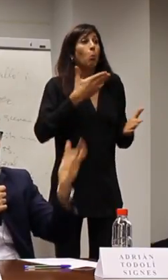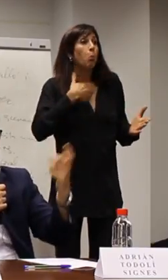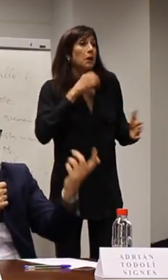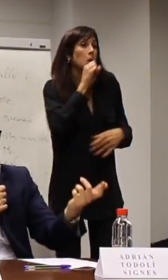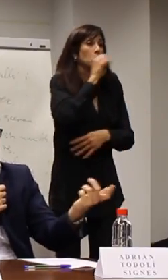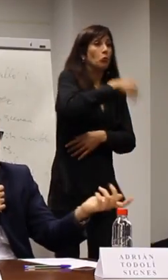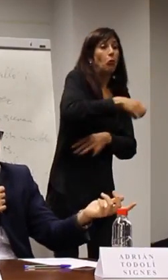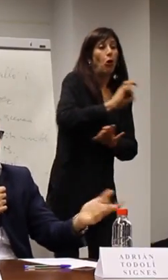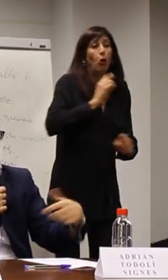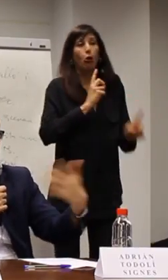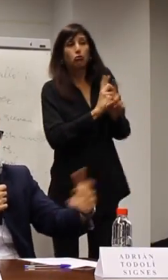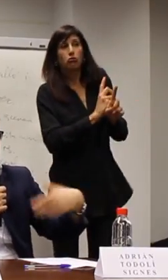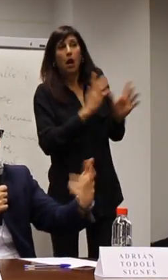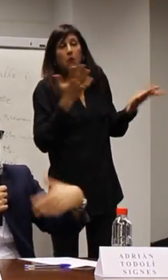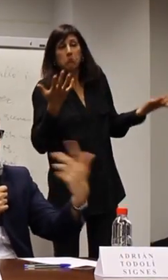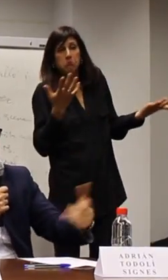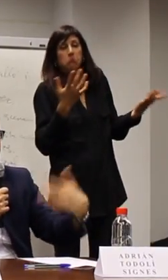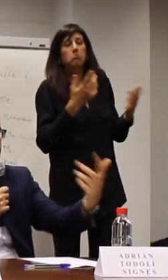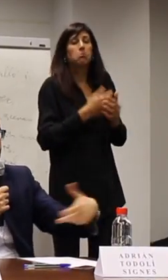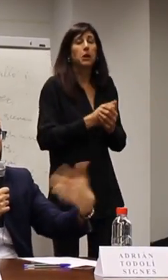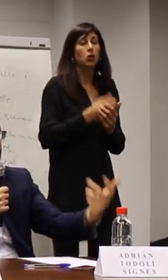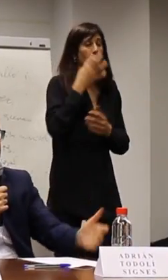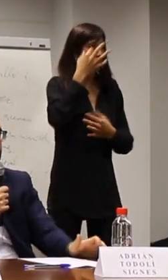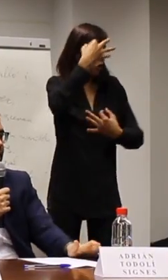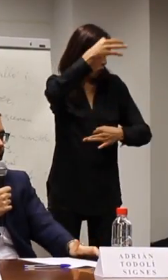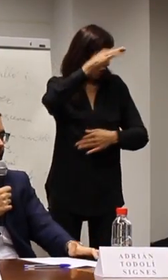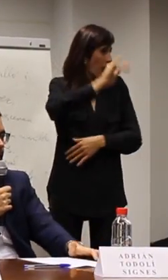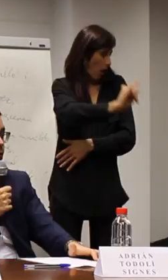contra, pero tiene un sentido que se llame economía colaborativa porque colaboramos,